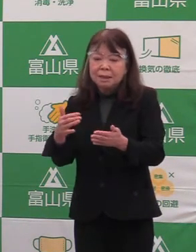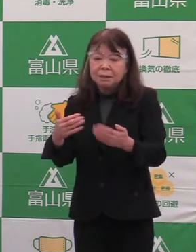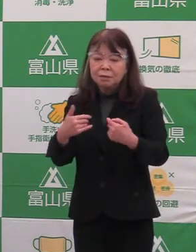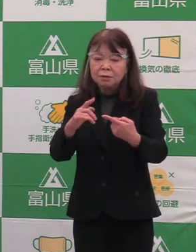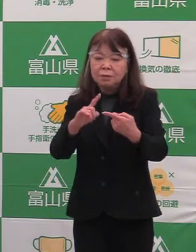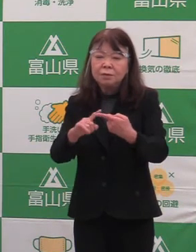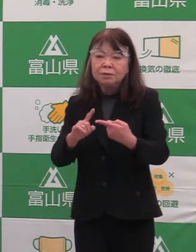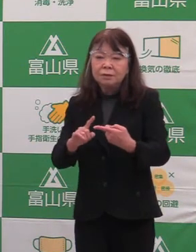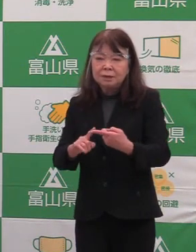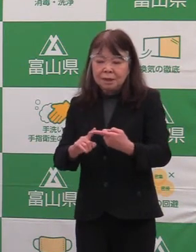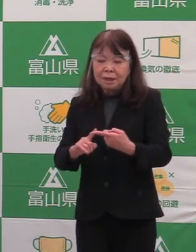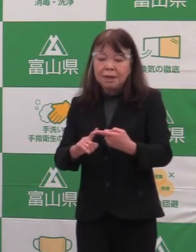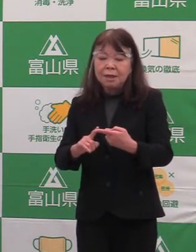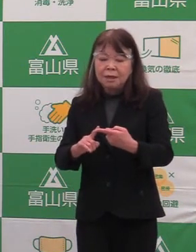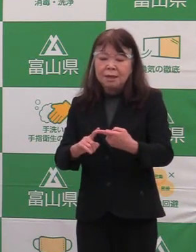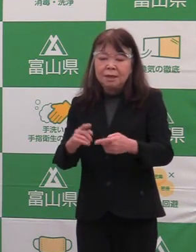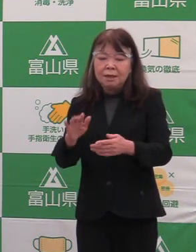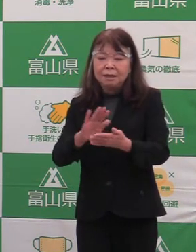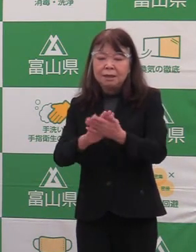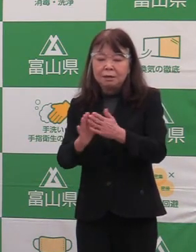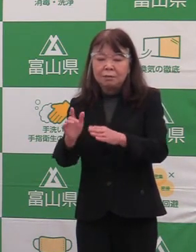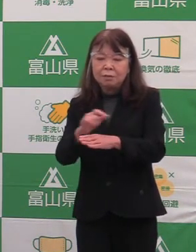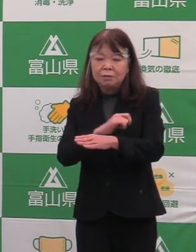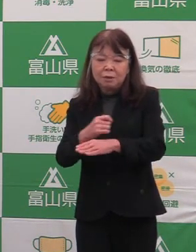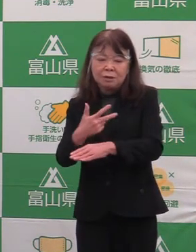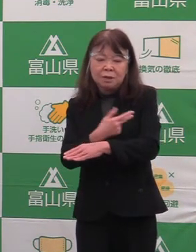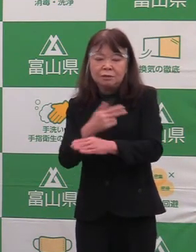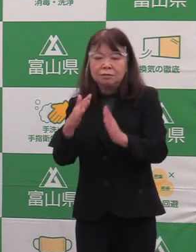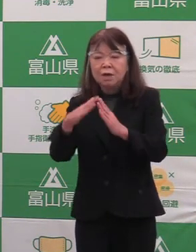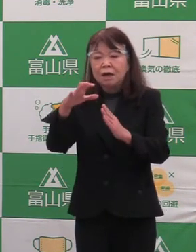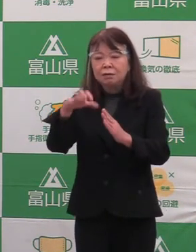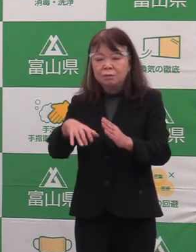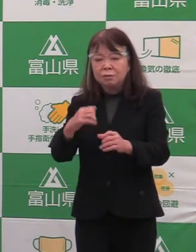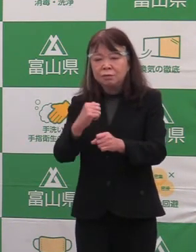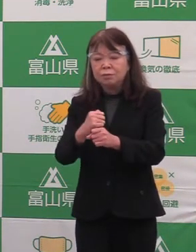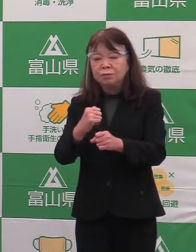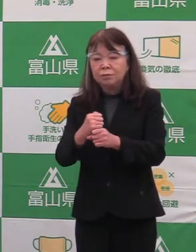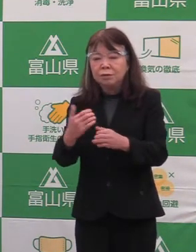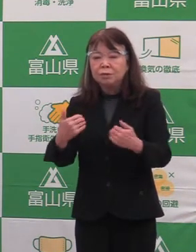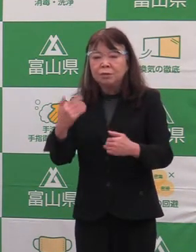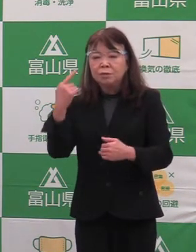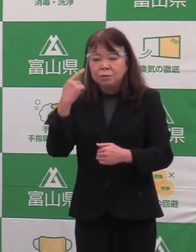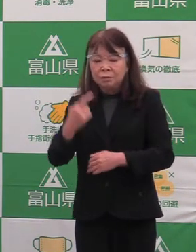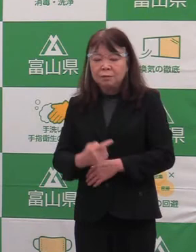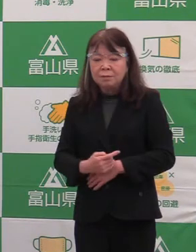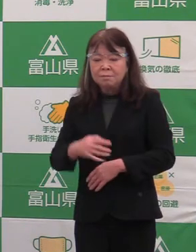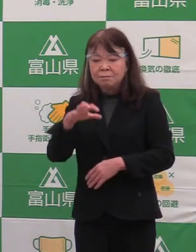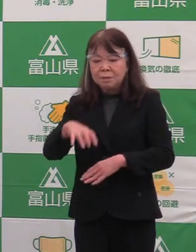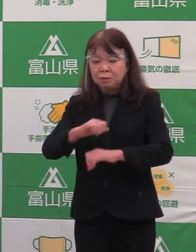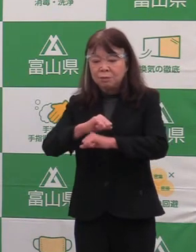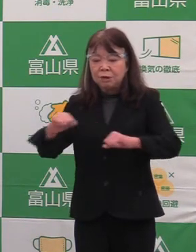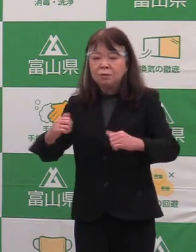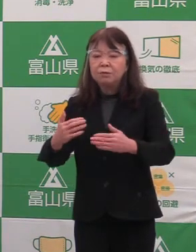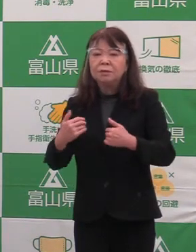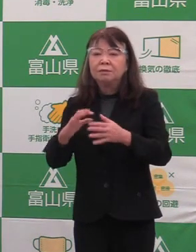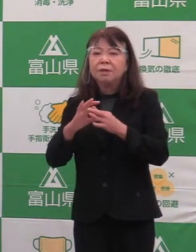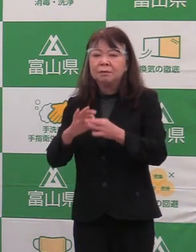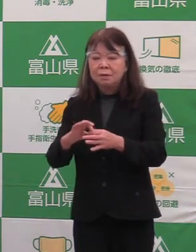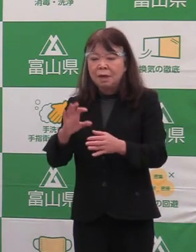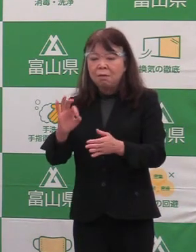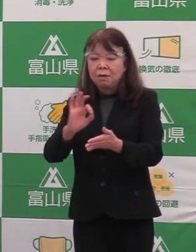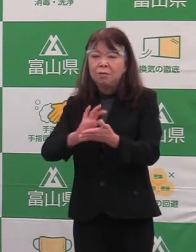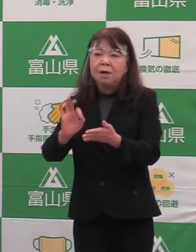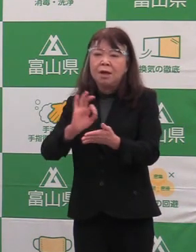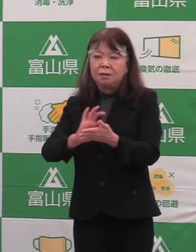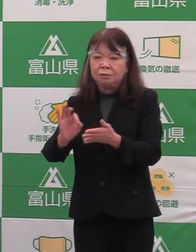に開設をする、やっぱりかなりのスペースをお借りすることになりますので、もちろんコストもかかります